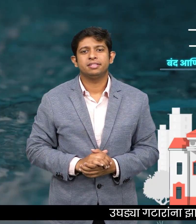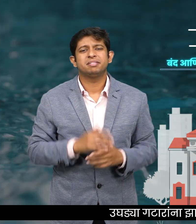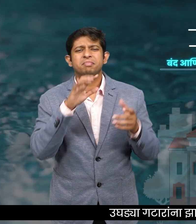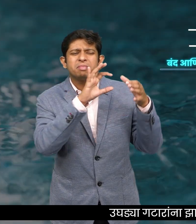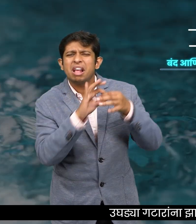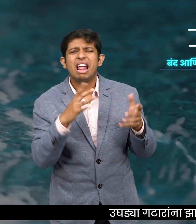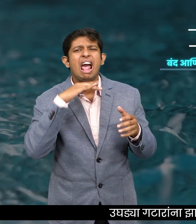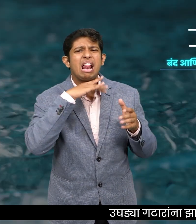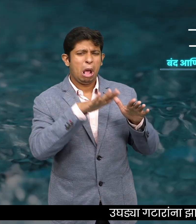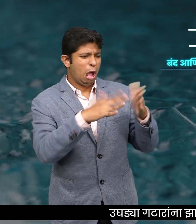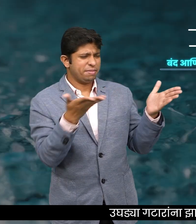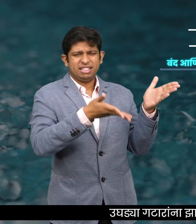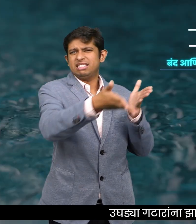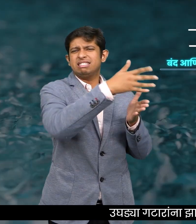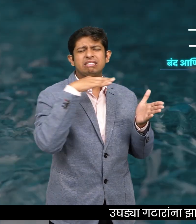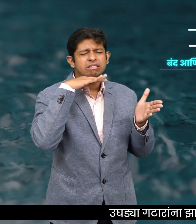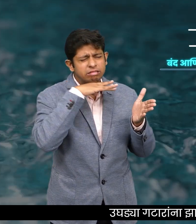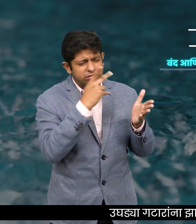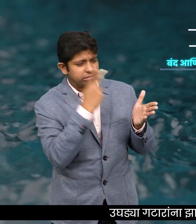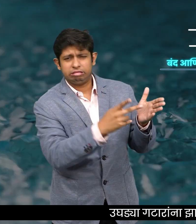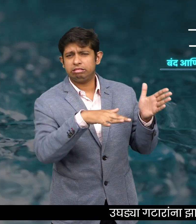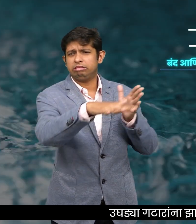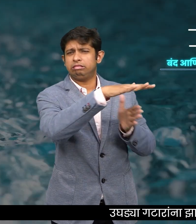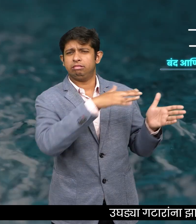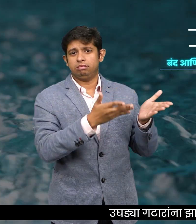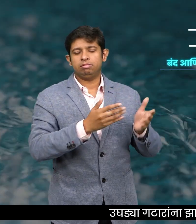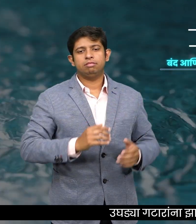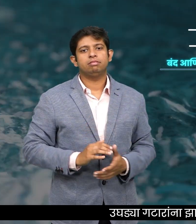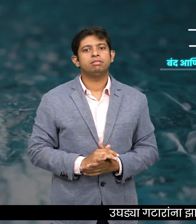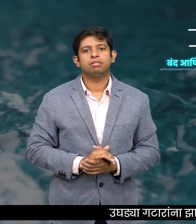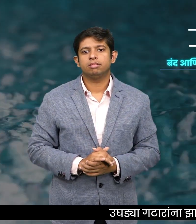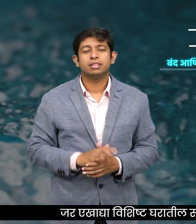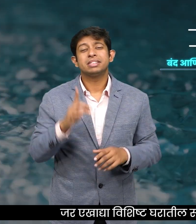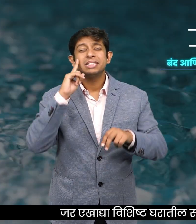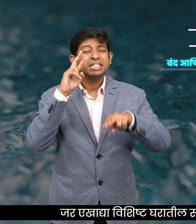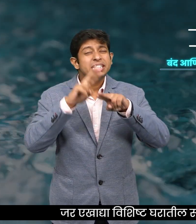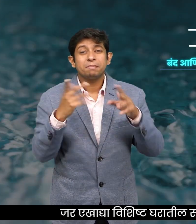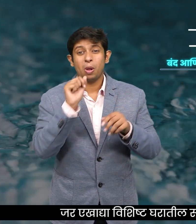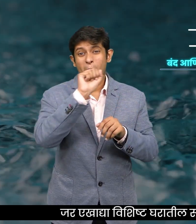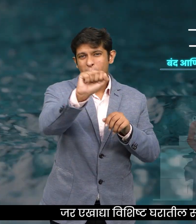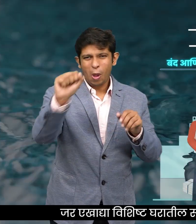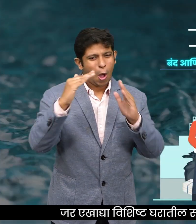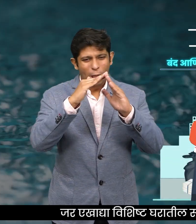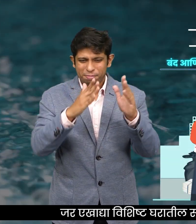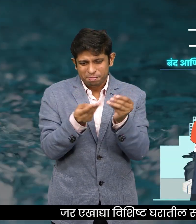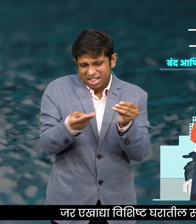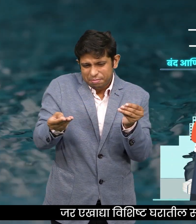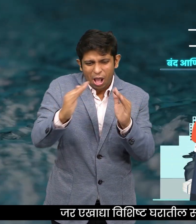उघड्या गटारांना झाकून ठेवण्याचा आग्रह धरा. जर एखाद्या विशिष्ट घरातील